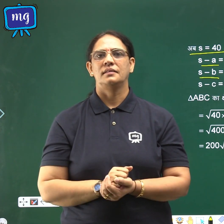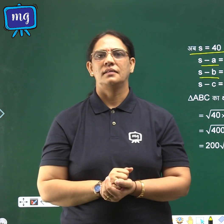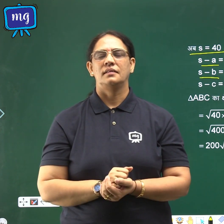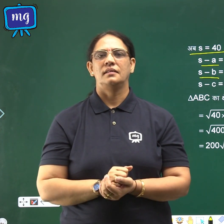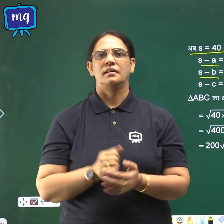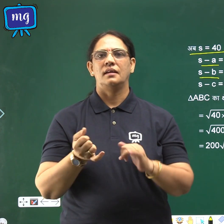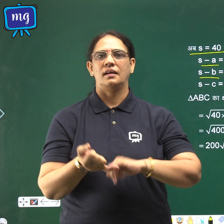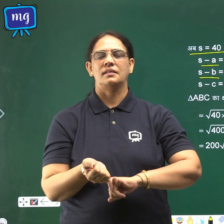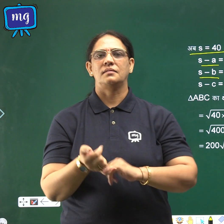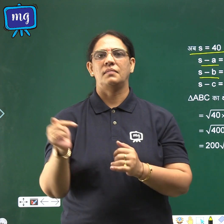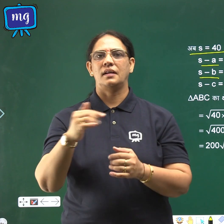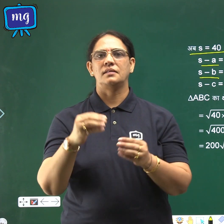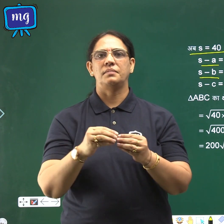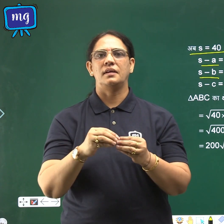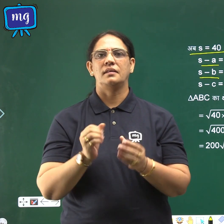S माइनस B